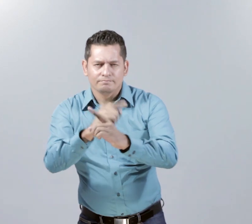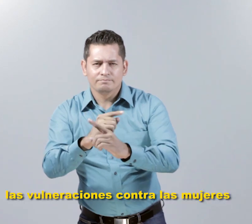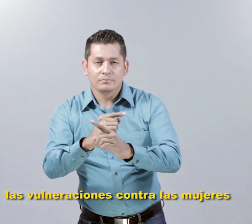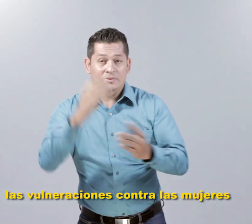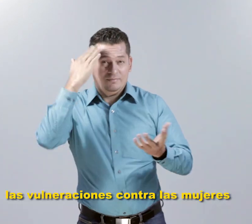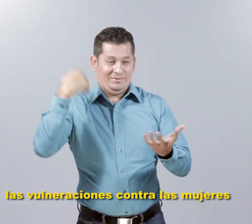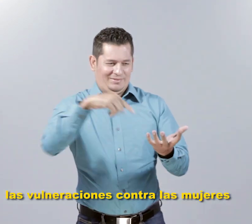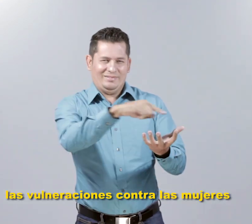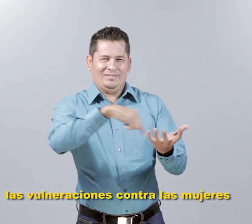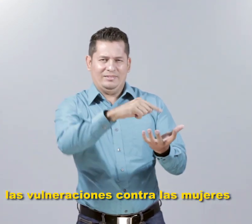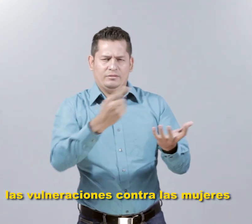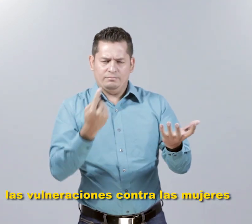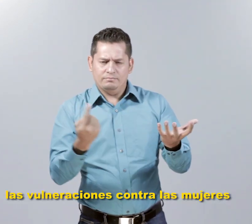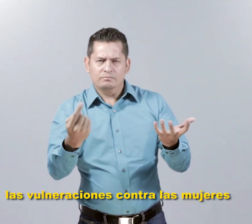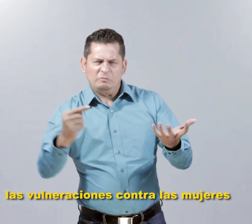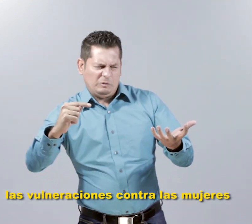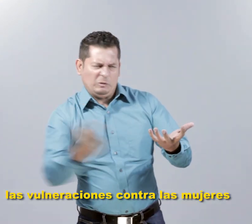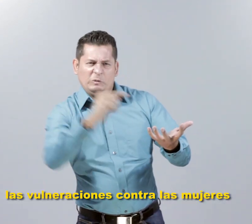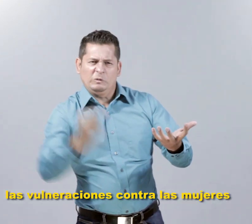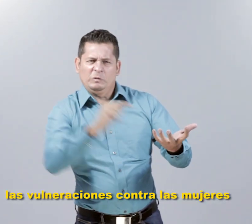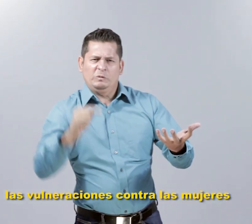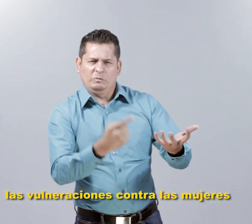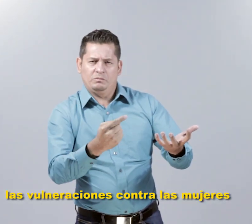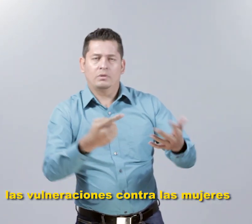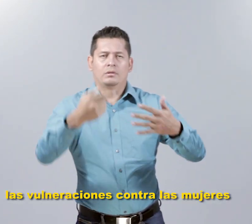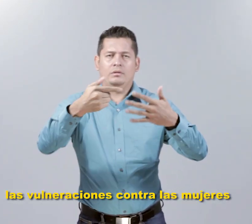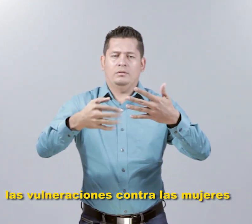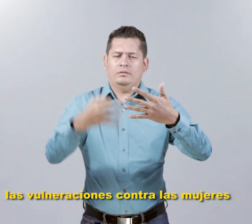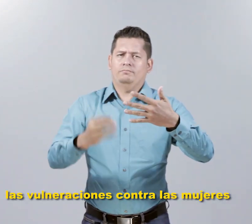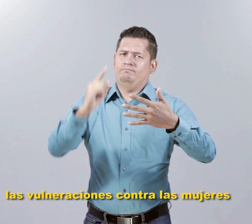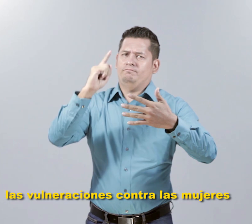y sanciona las vulneraciones contra las mujeres.